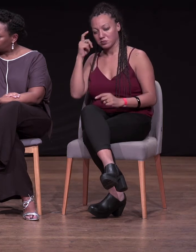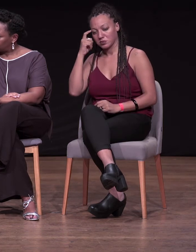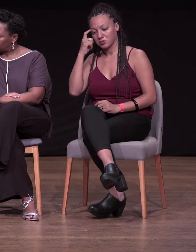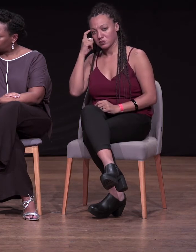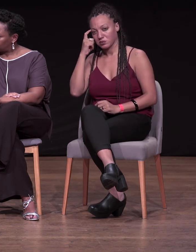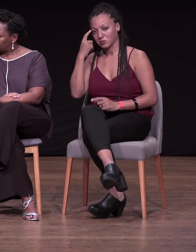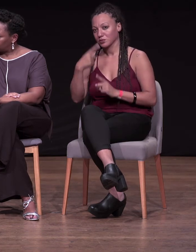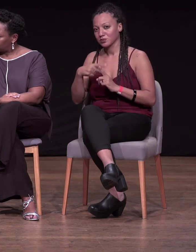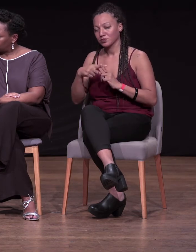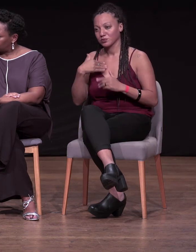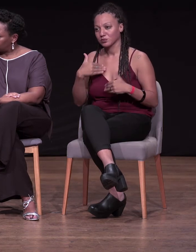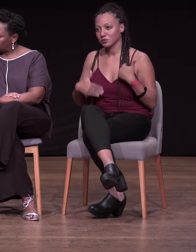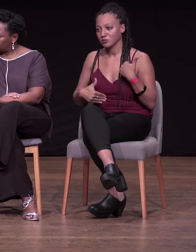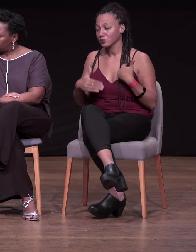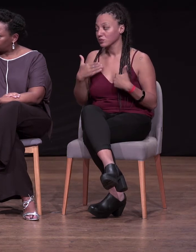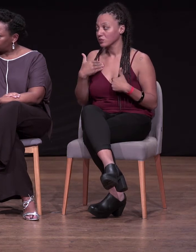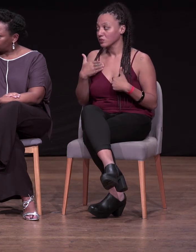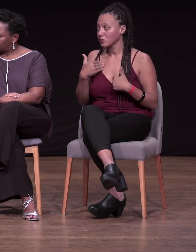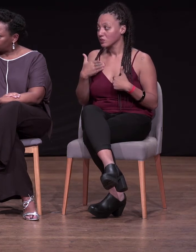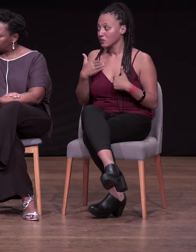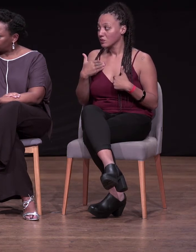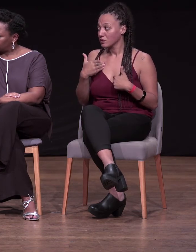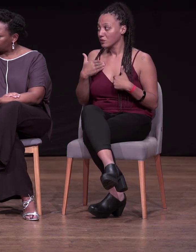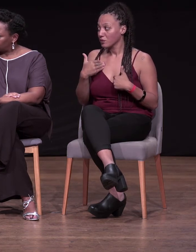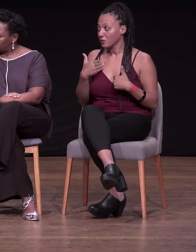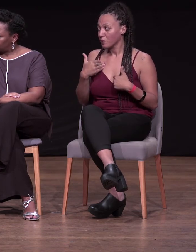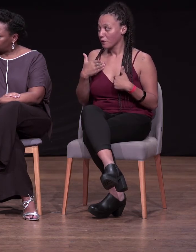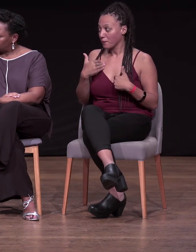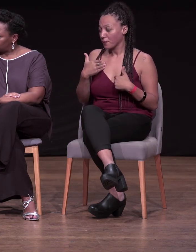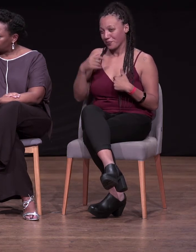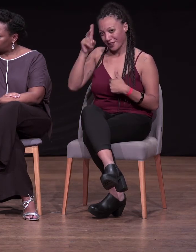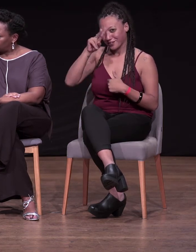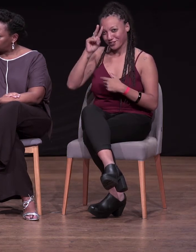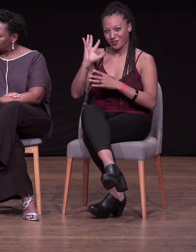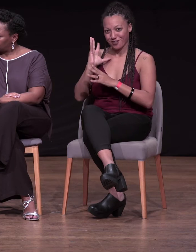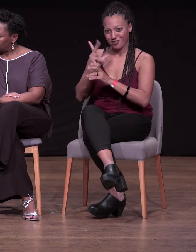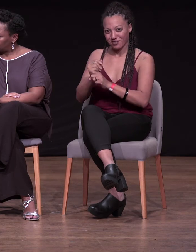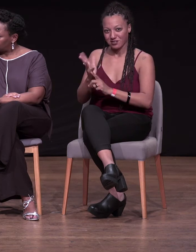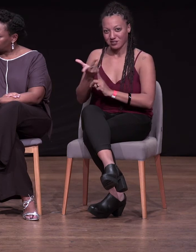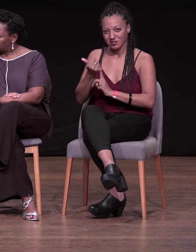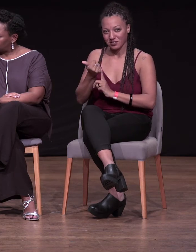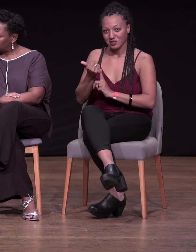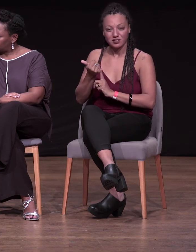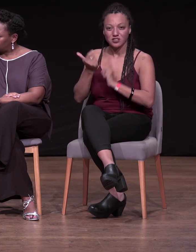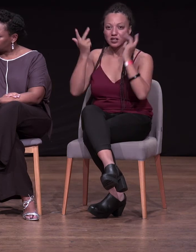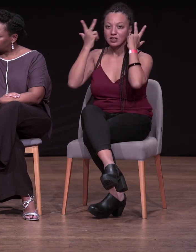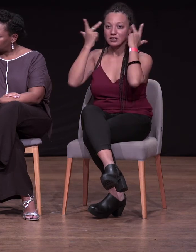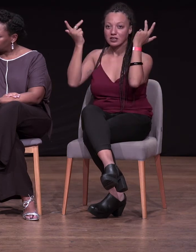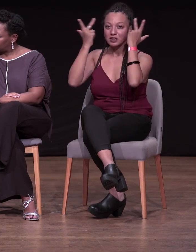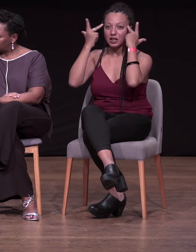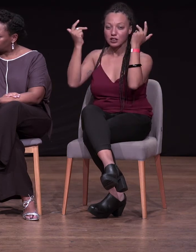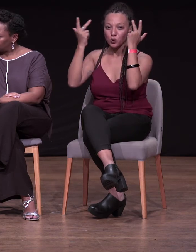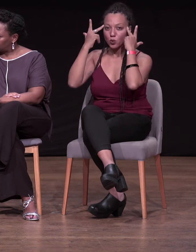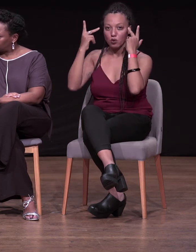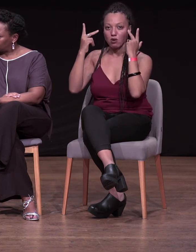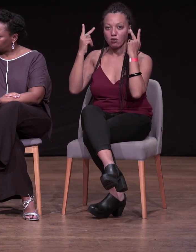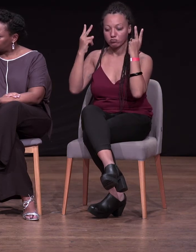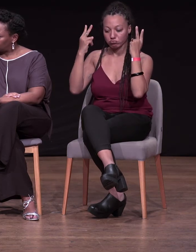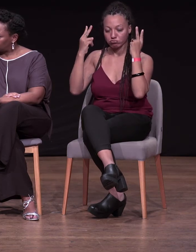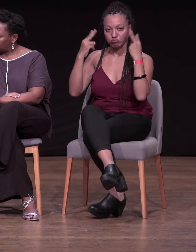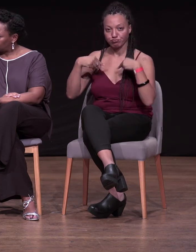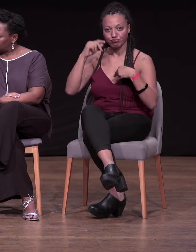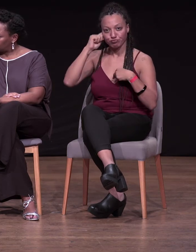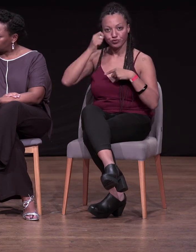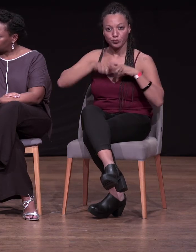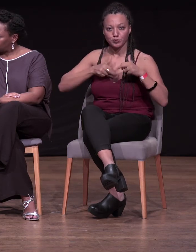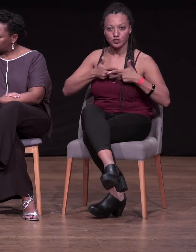corpo o corpo que se dá na historiografia da arte como naturalmente objetificado ou com